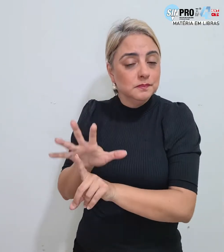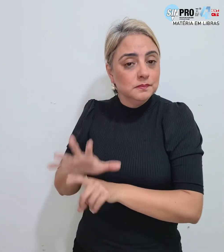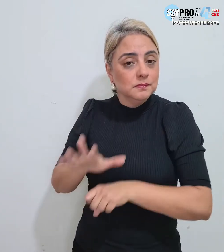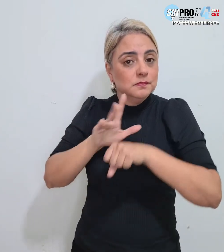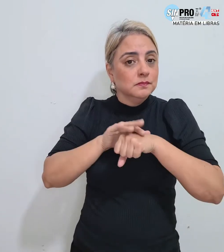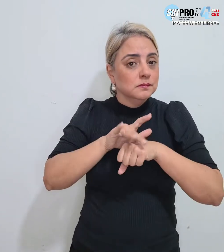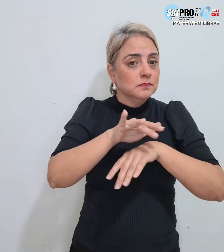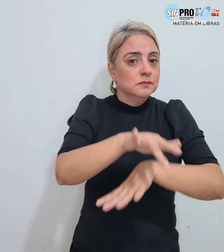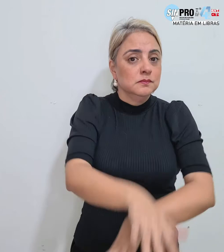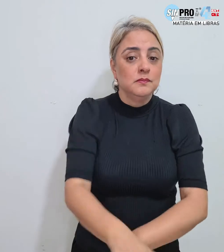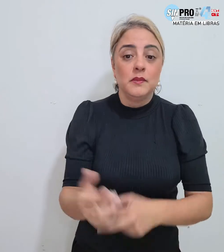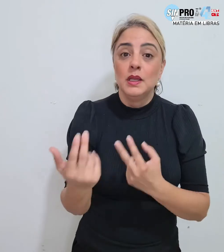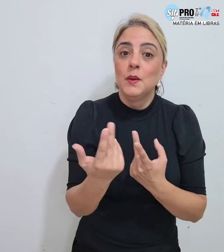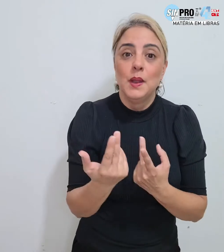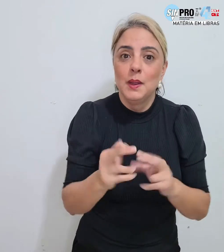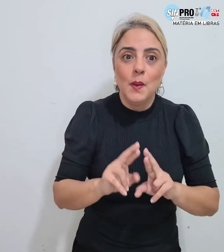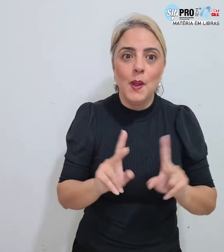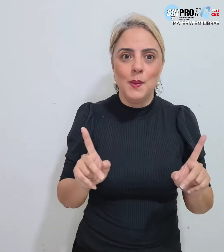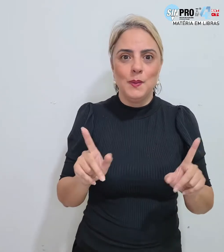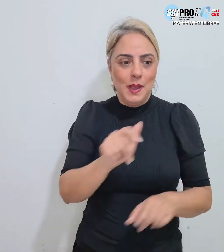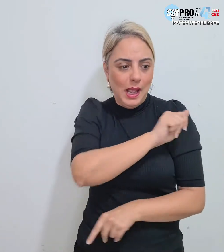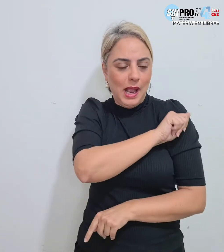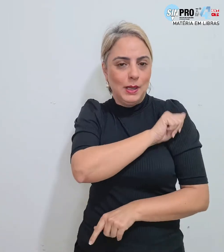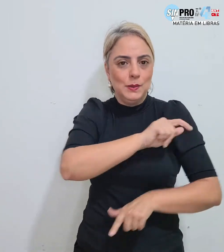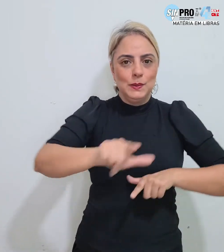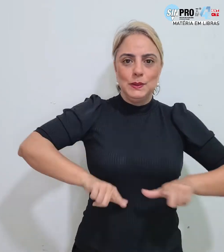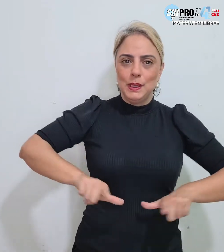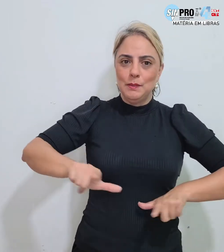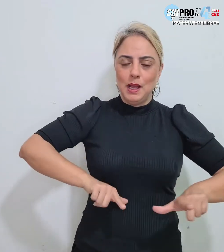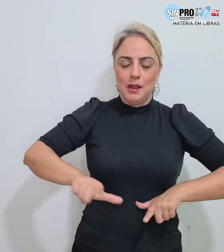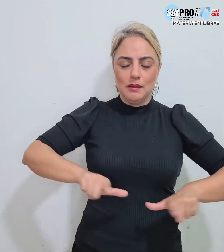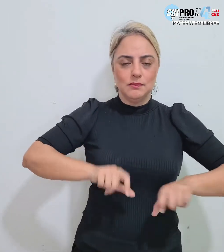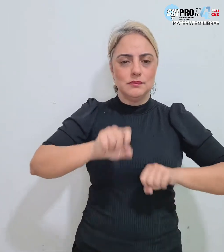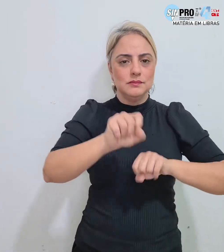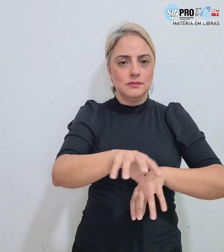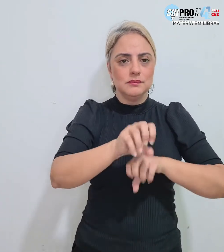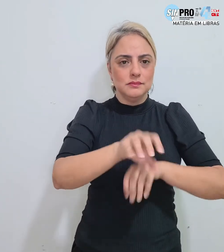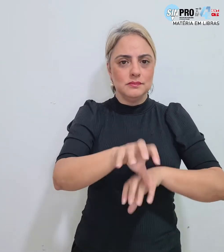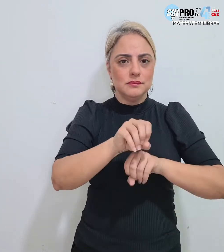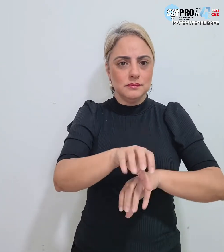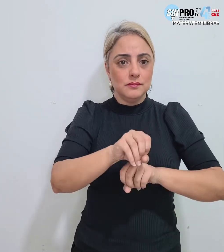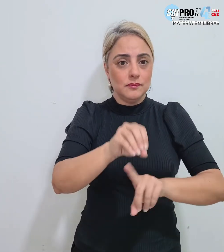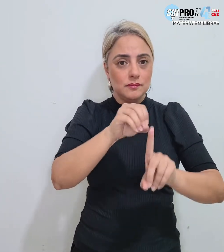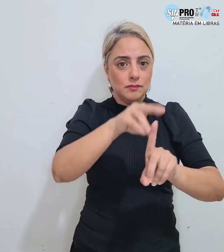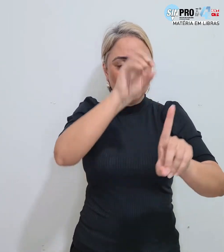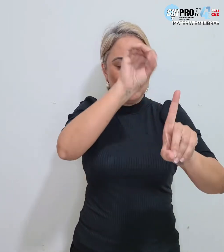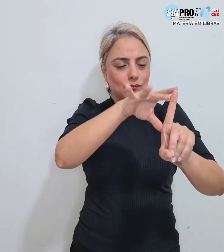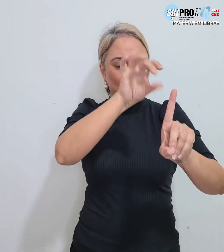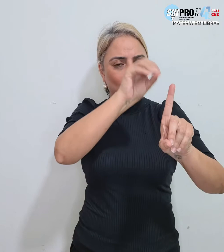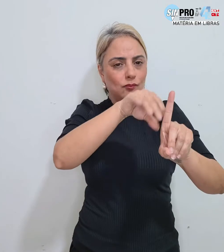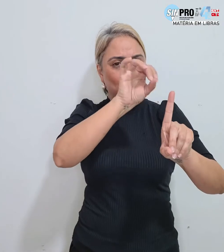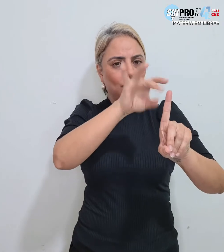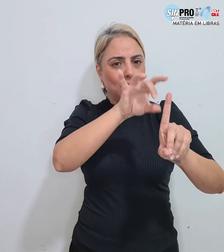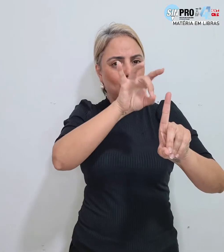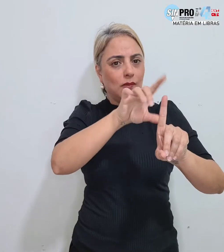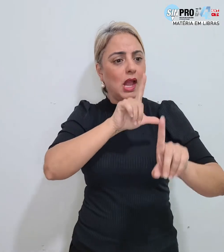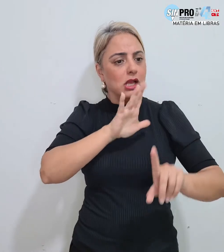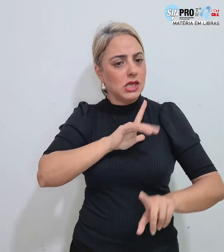da pandemia não é igual e que os alunos e trabalhadores em educação em situação de vulnerabilidade já